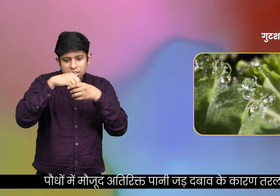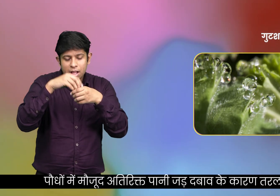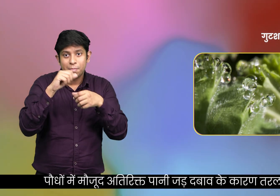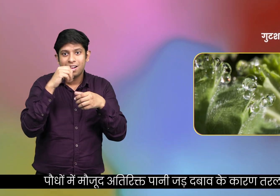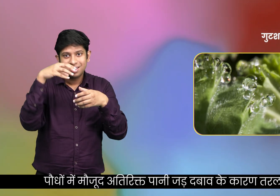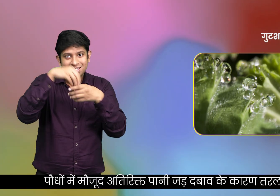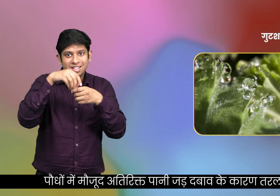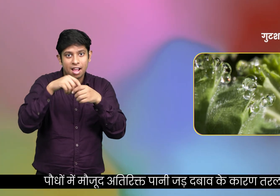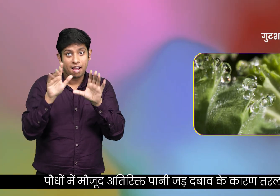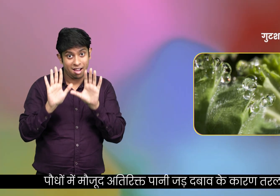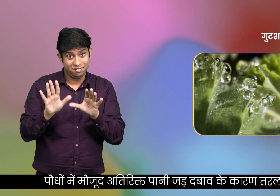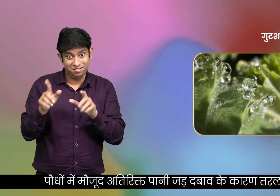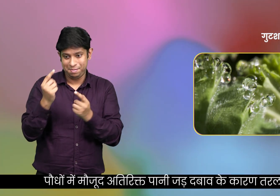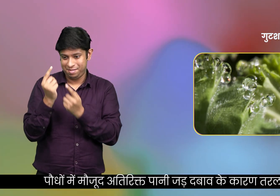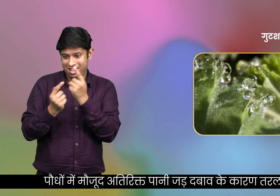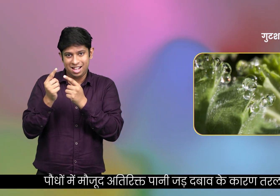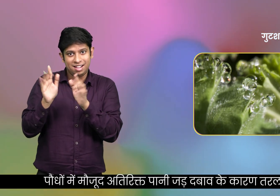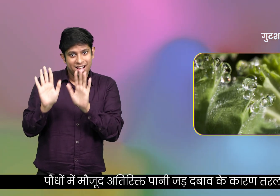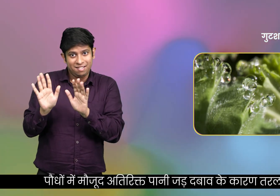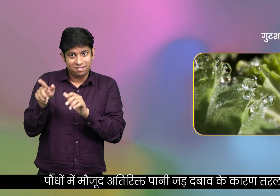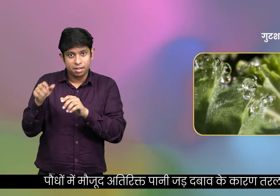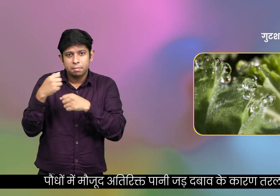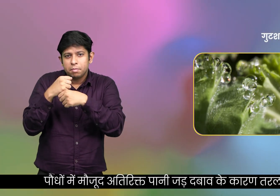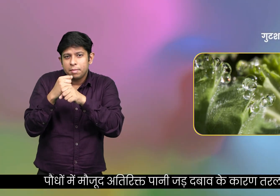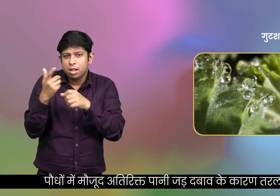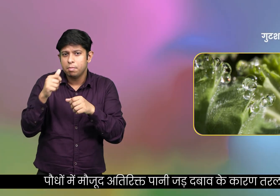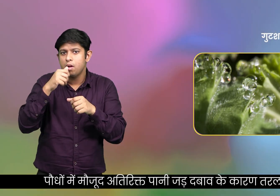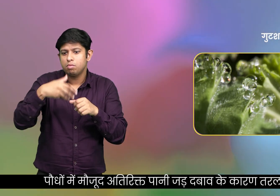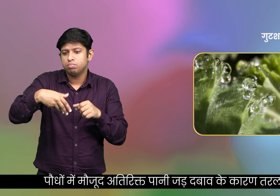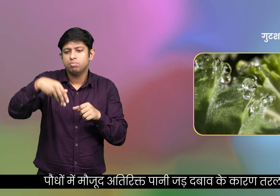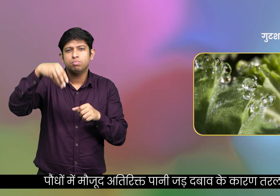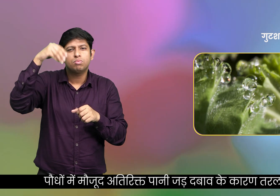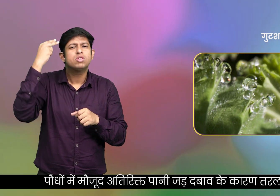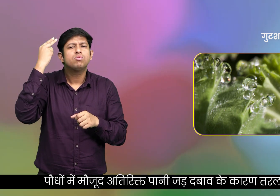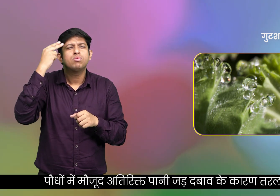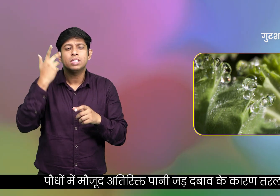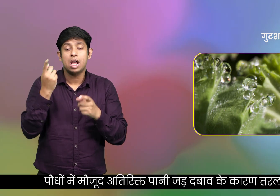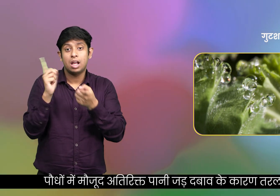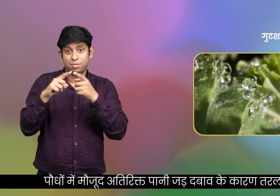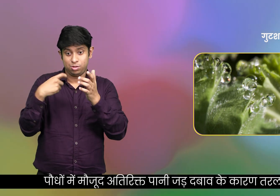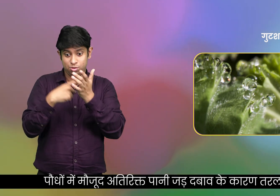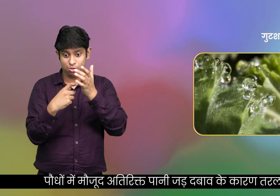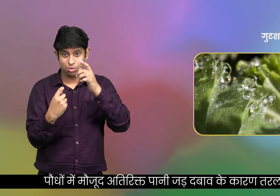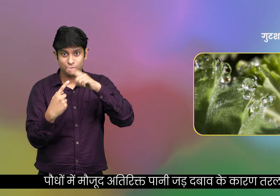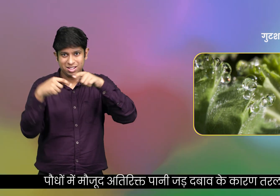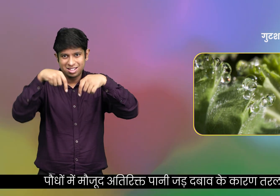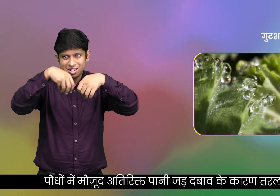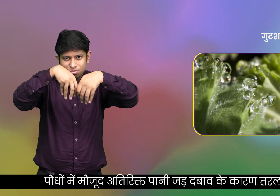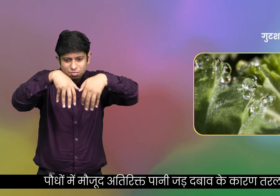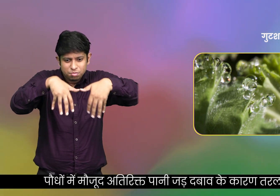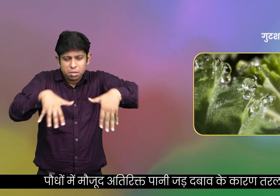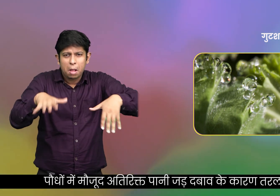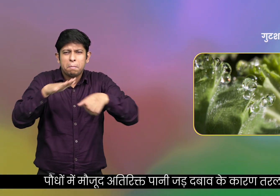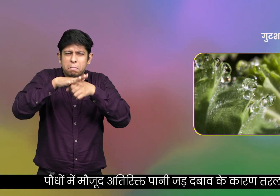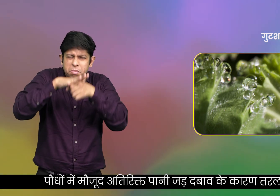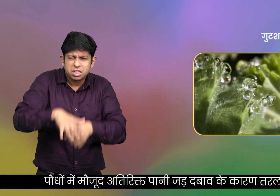मौजूद अतिरिक्त पानी जड़ दबाव के कारण तरल के रूप में